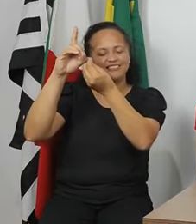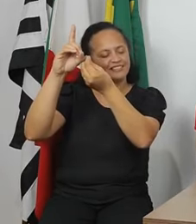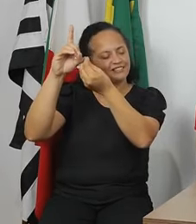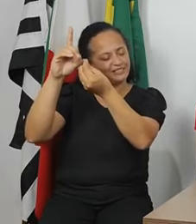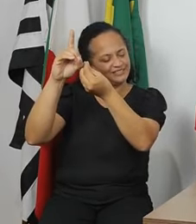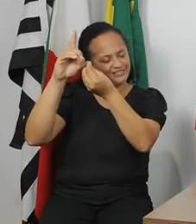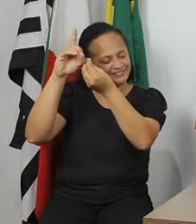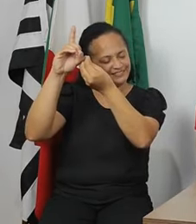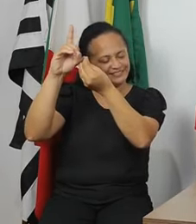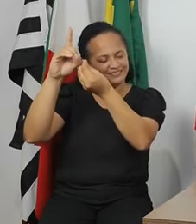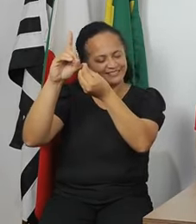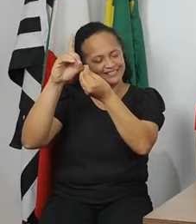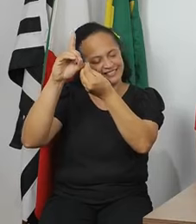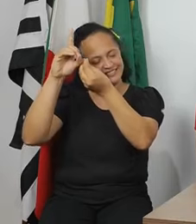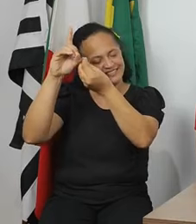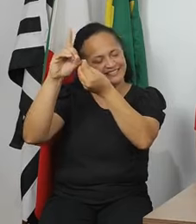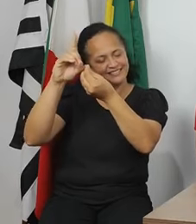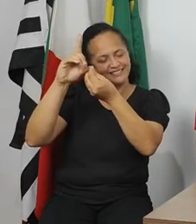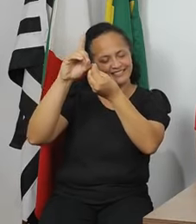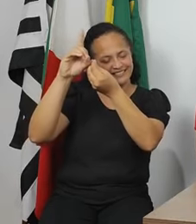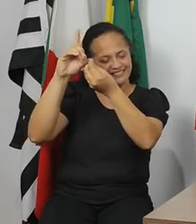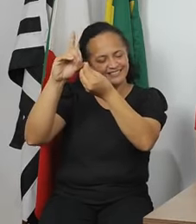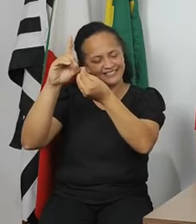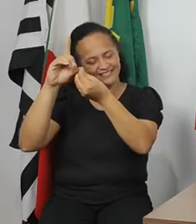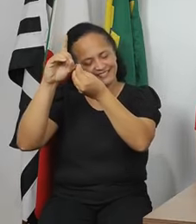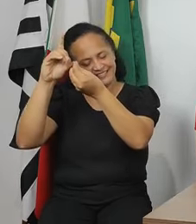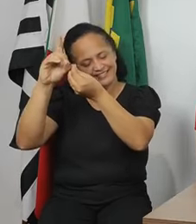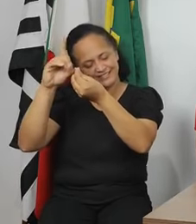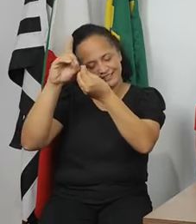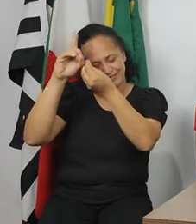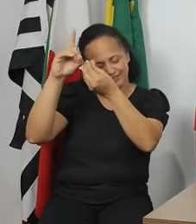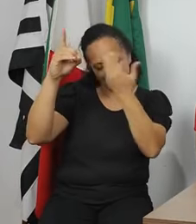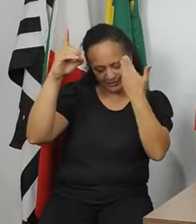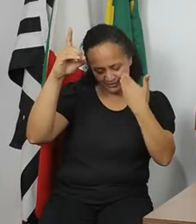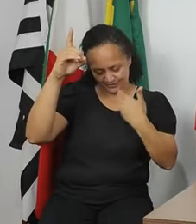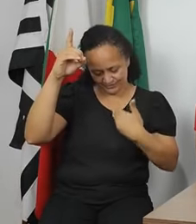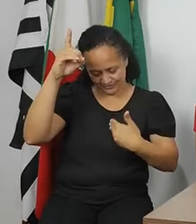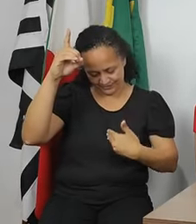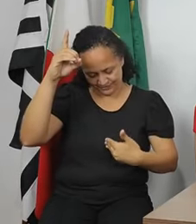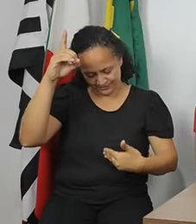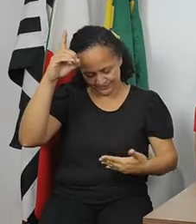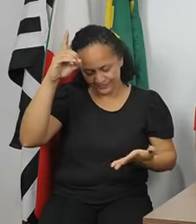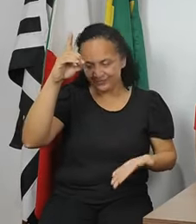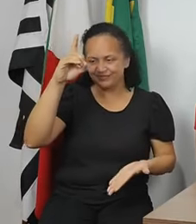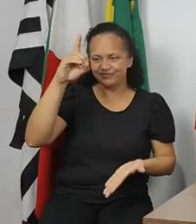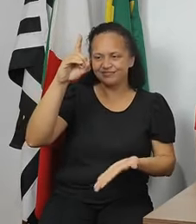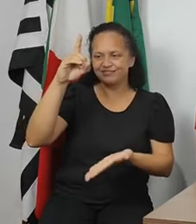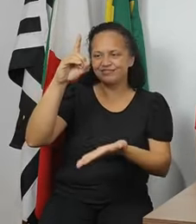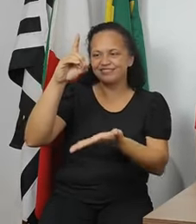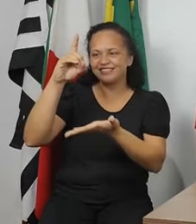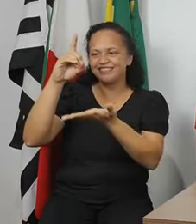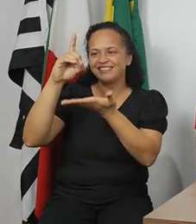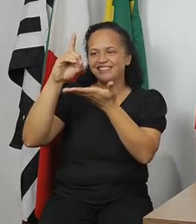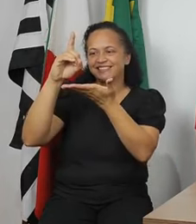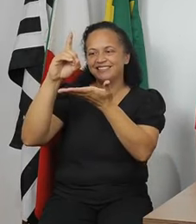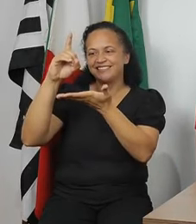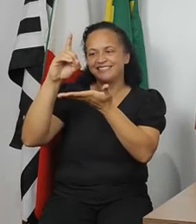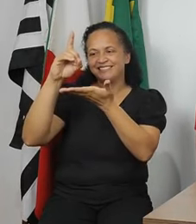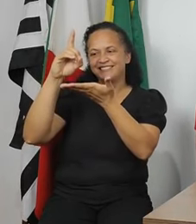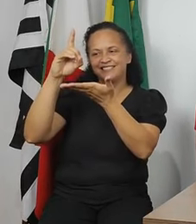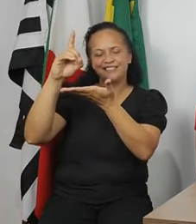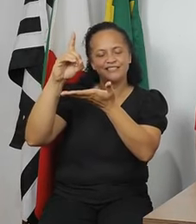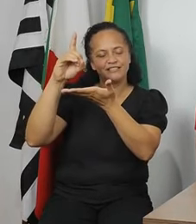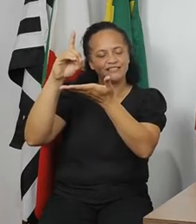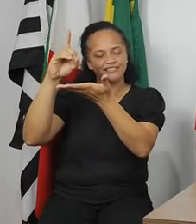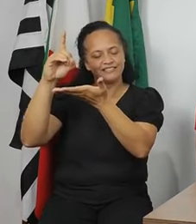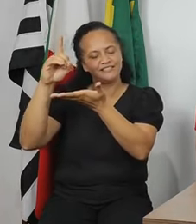totalmente teu. Tudo que sou é totalmente